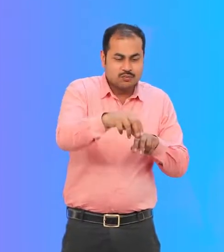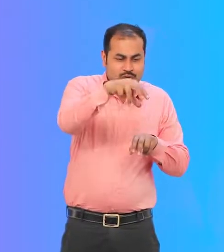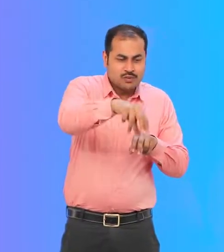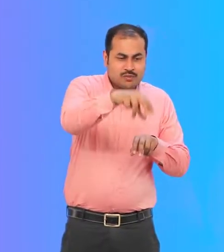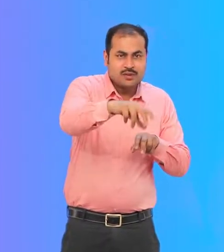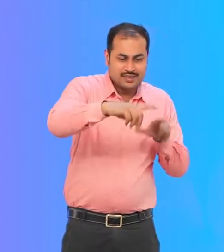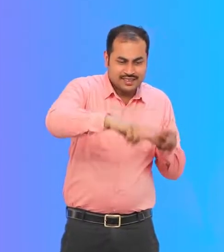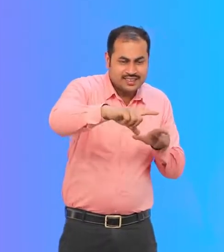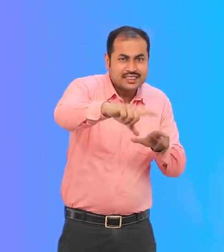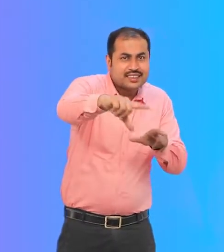हैं